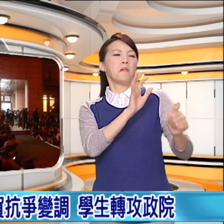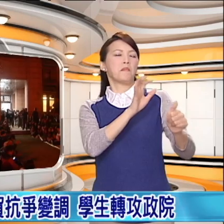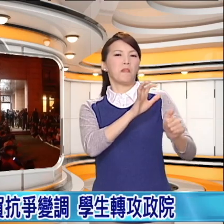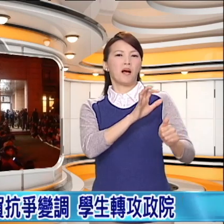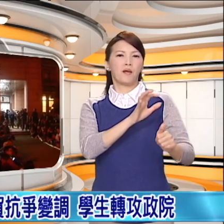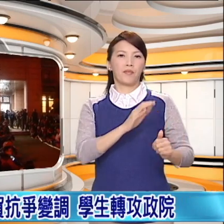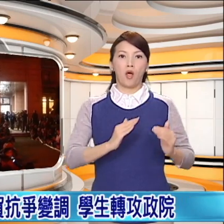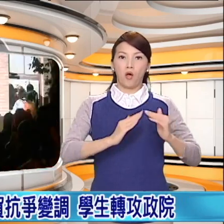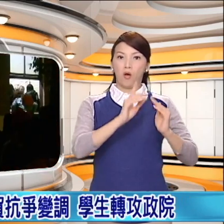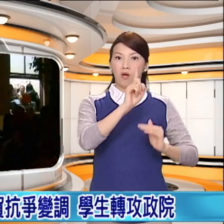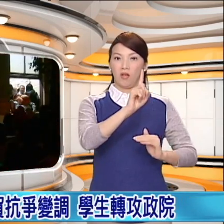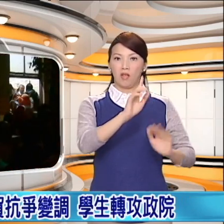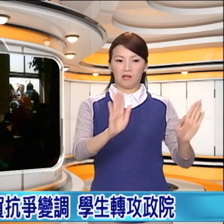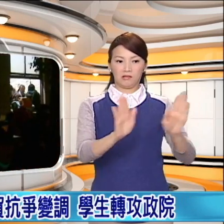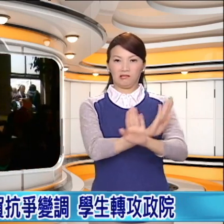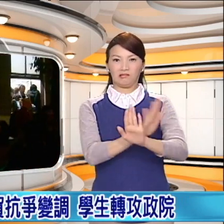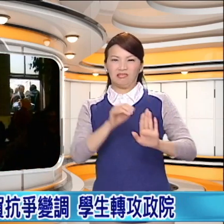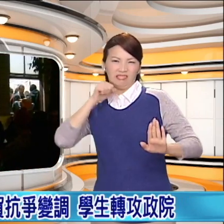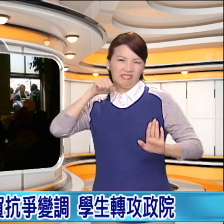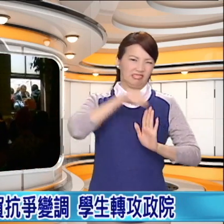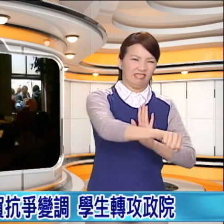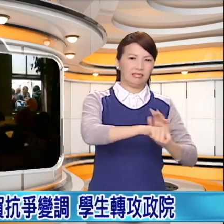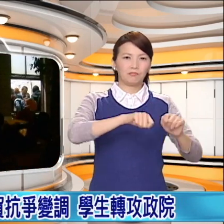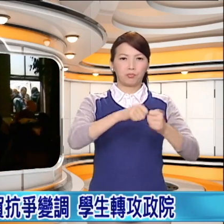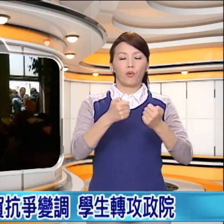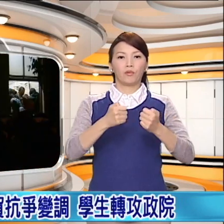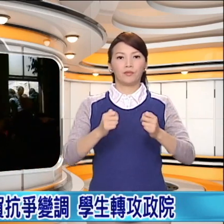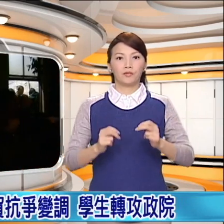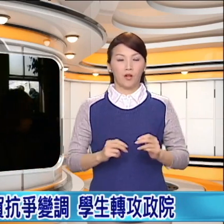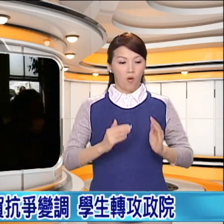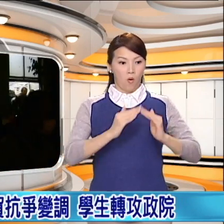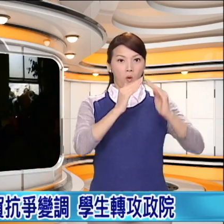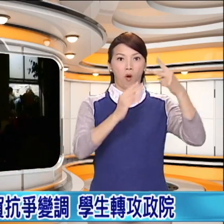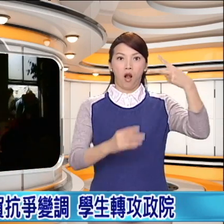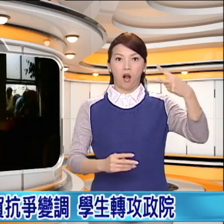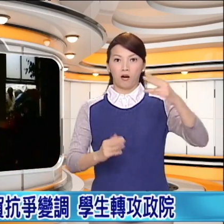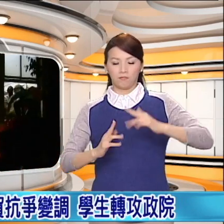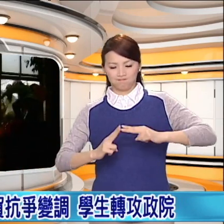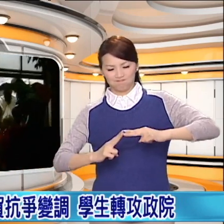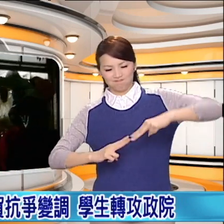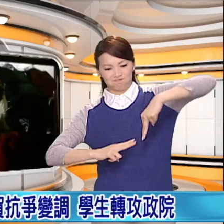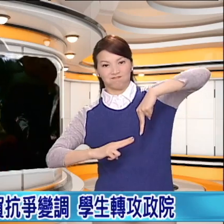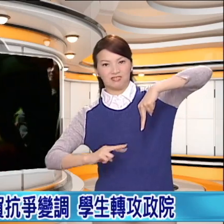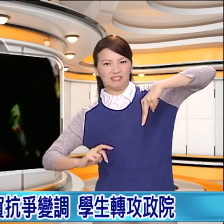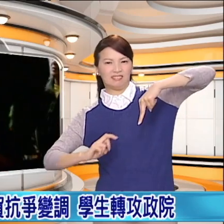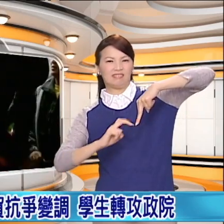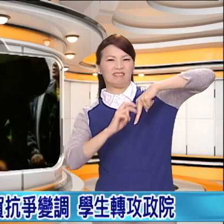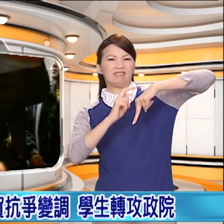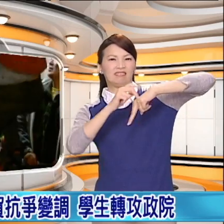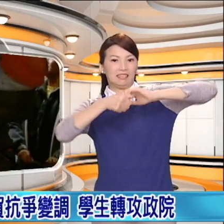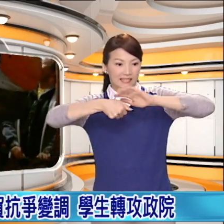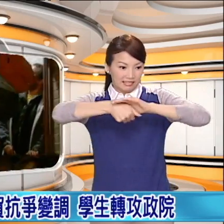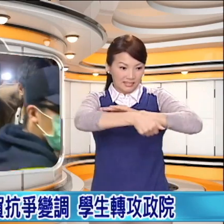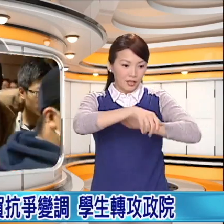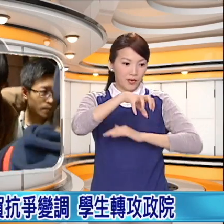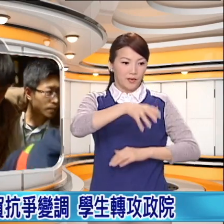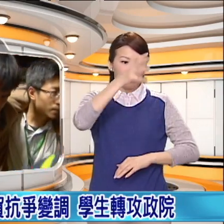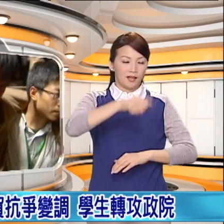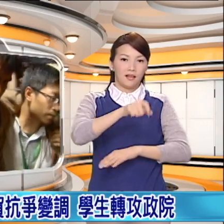户，甚至还爬到了院长办公室所在地的二楼，而马政府则是祭出了强